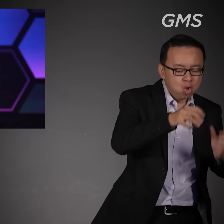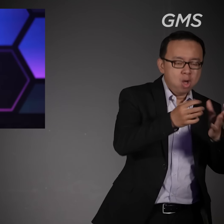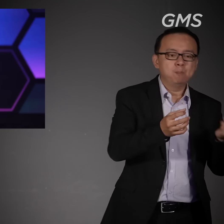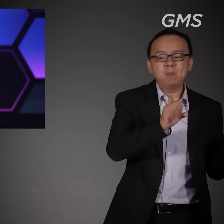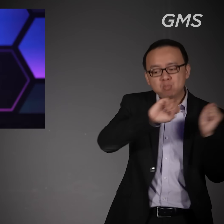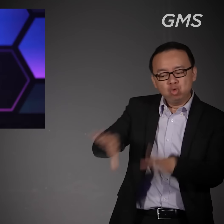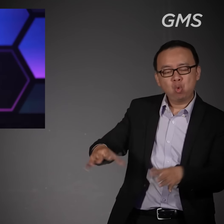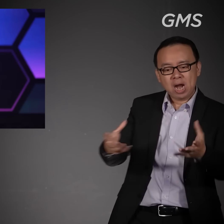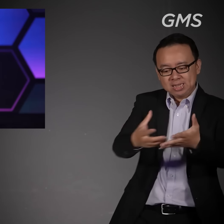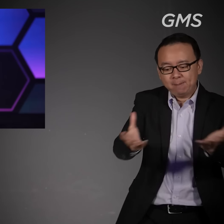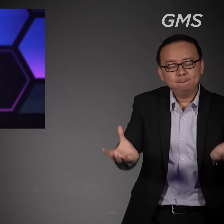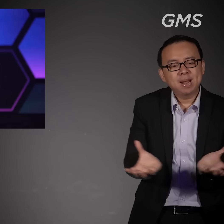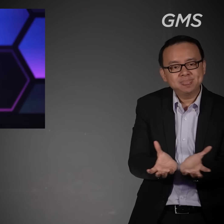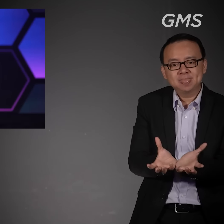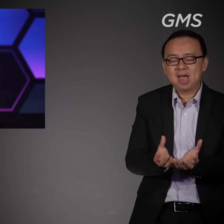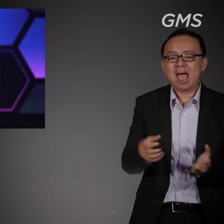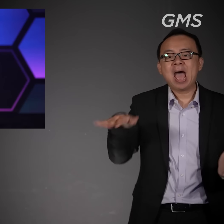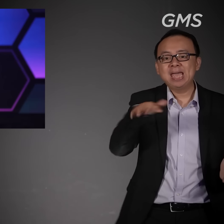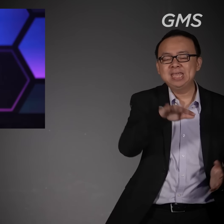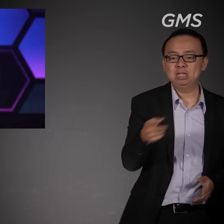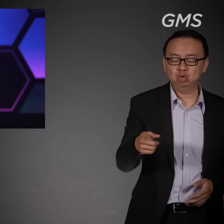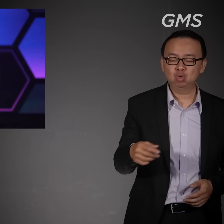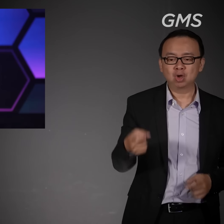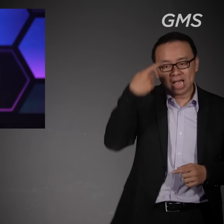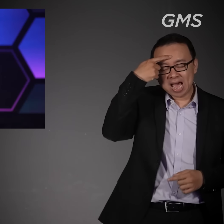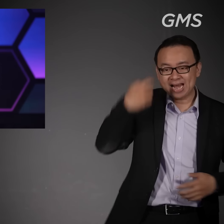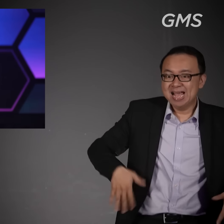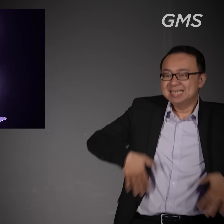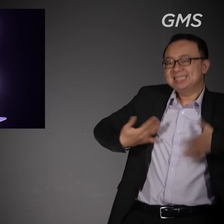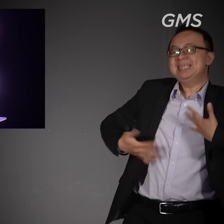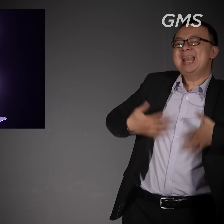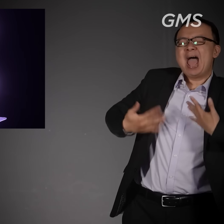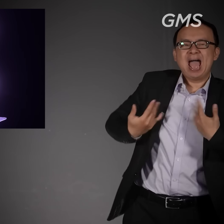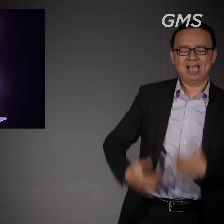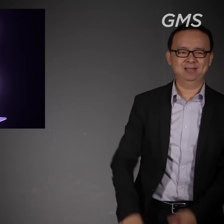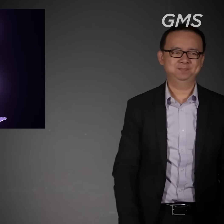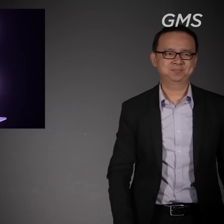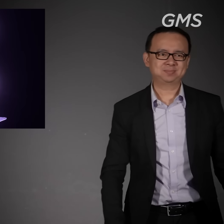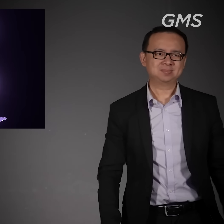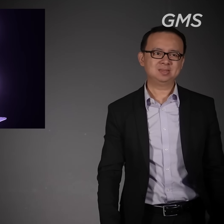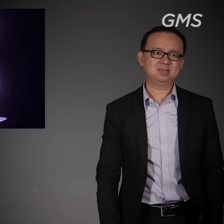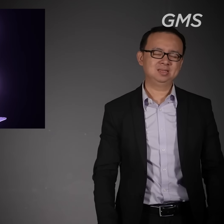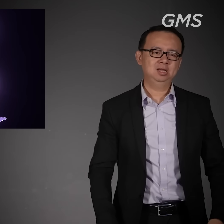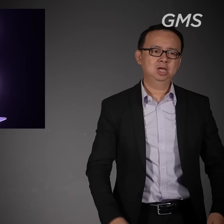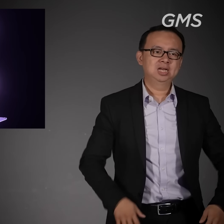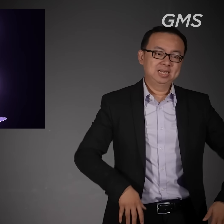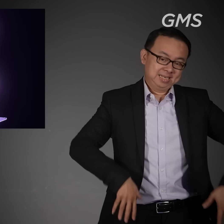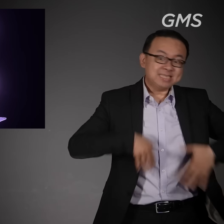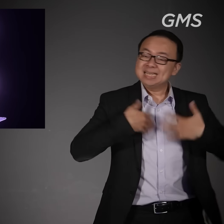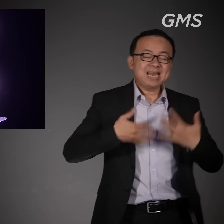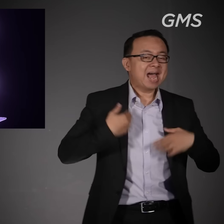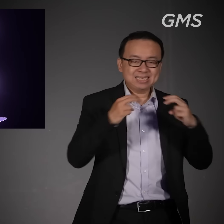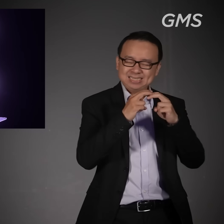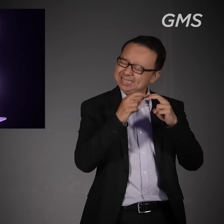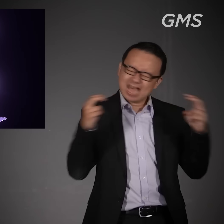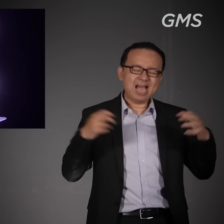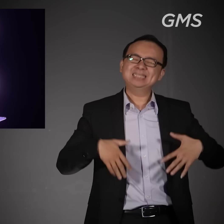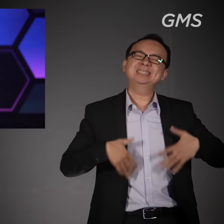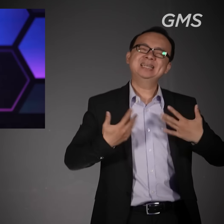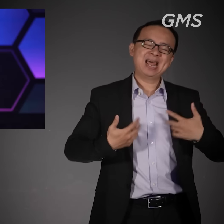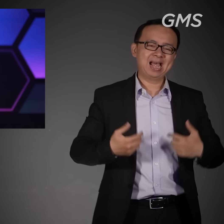Dia taruh di sana karena dia begitu sukacitanya. Sukacita apa? Sukacitanya menemukan Yesus Kristus di sebuah